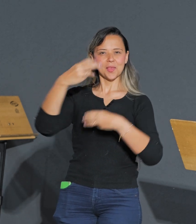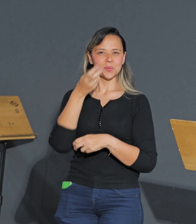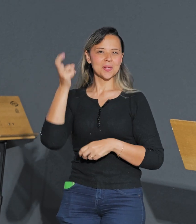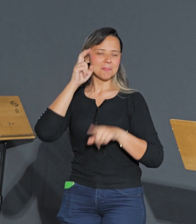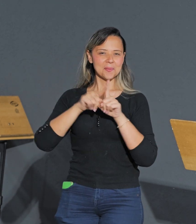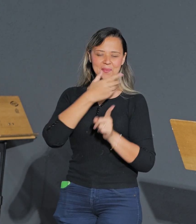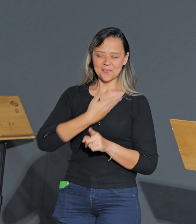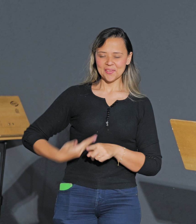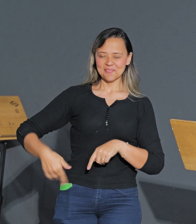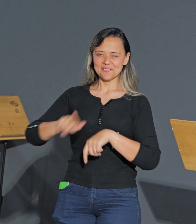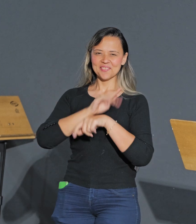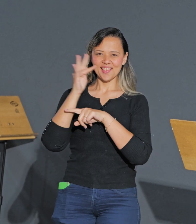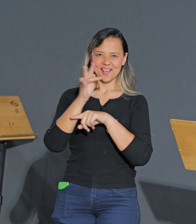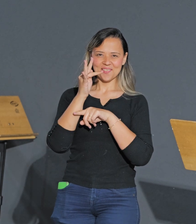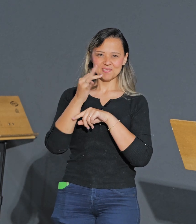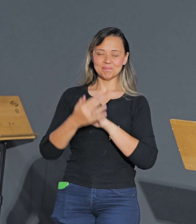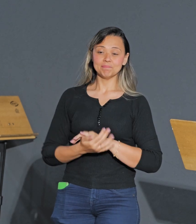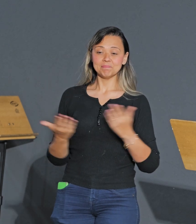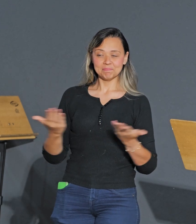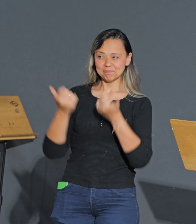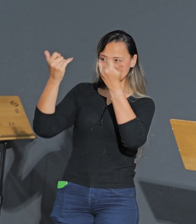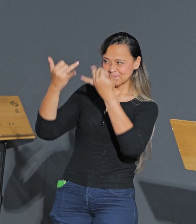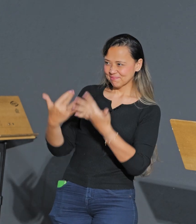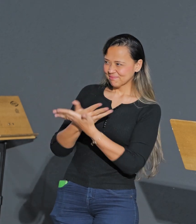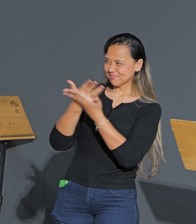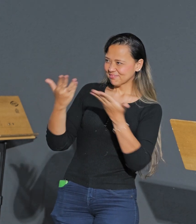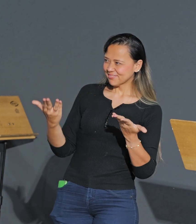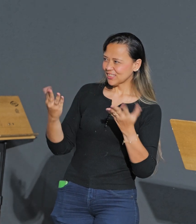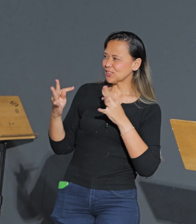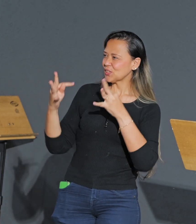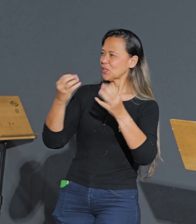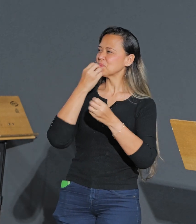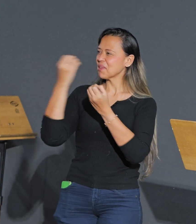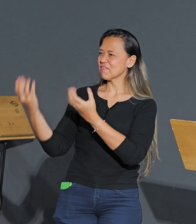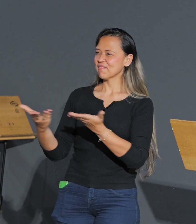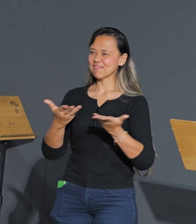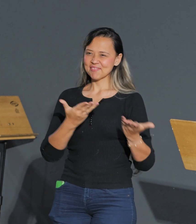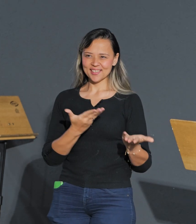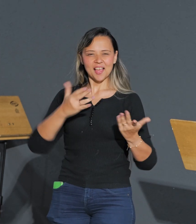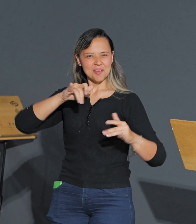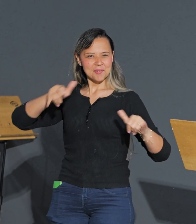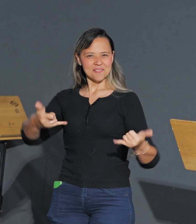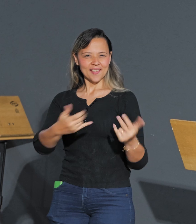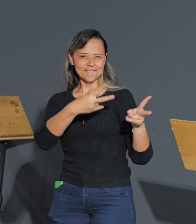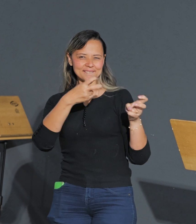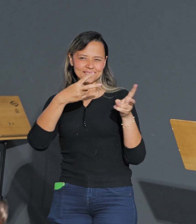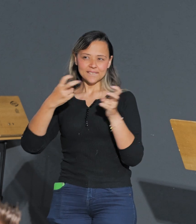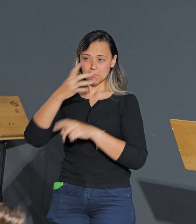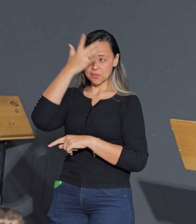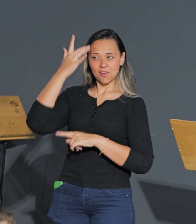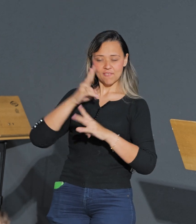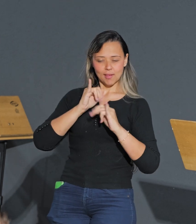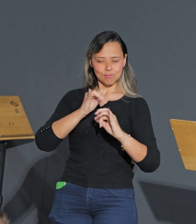e do Governo Federal. Dito isso, pessoal, sejam todos bem-vindos, aproveitem, o pessoal que vai